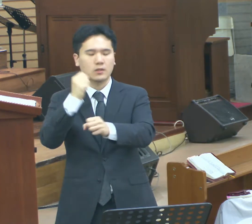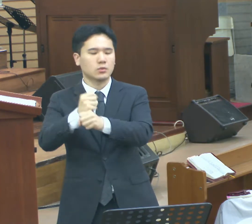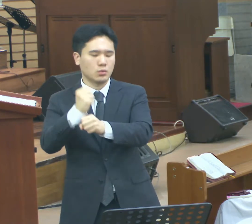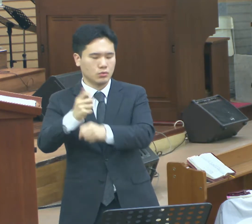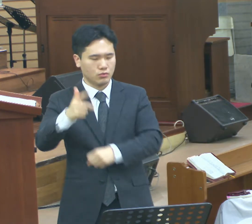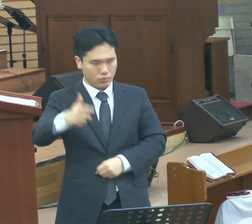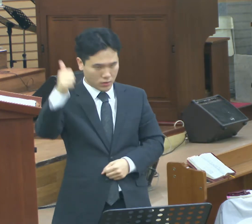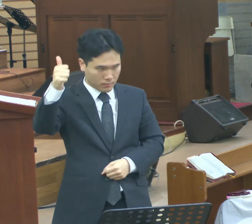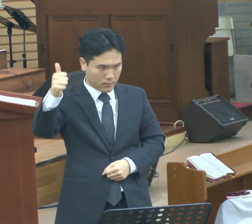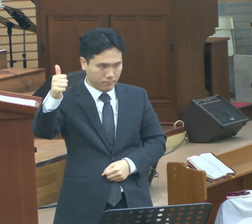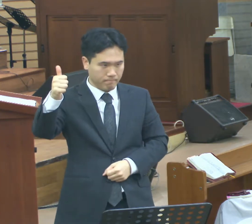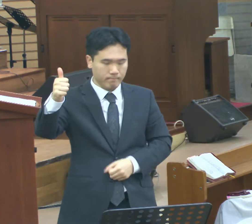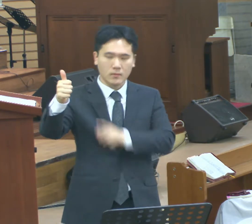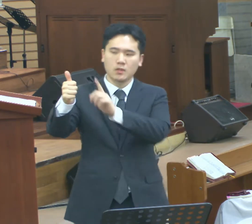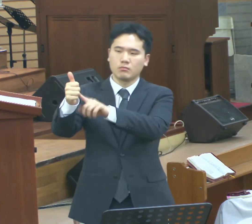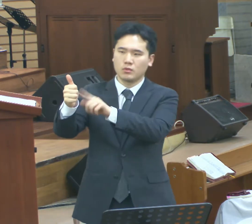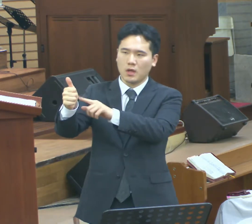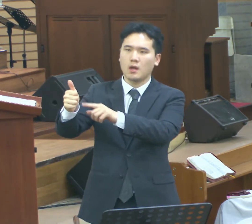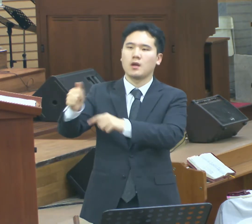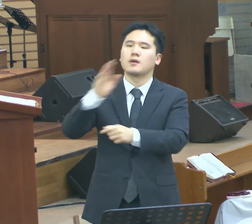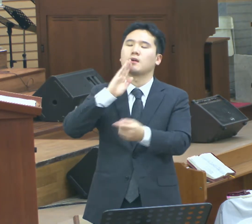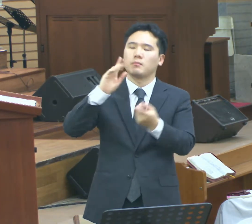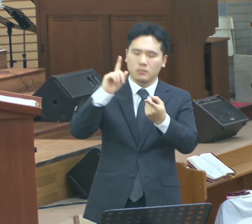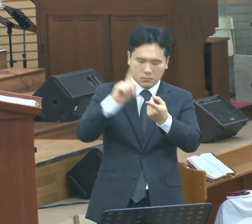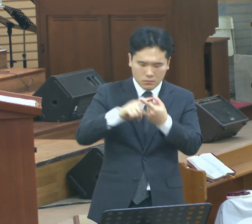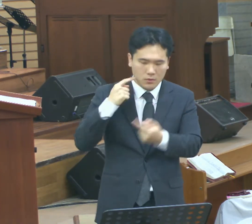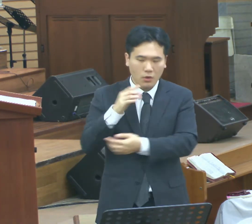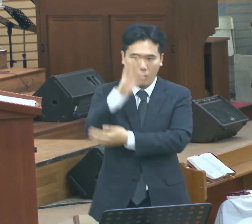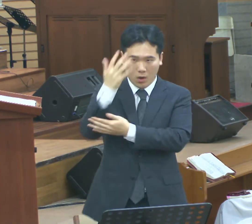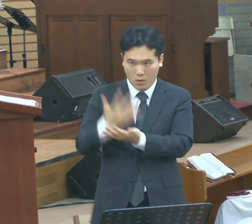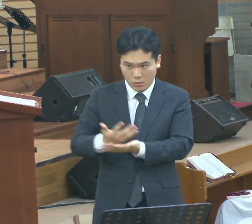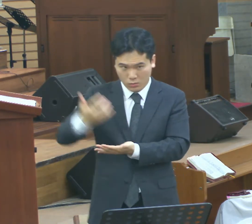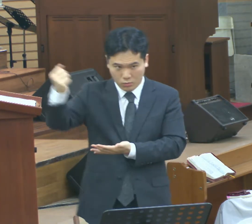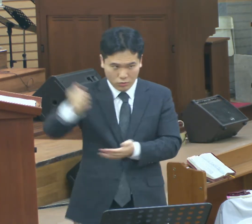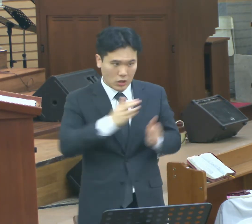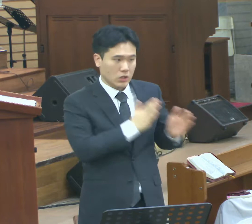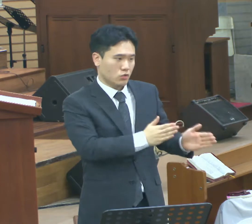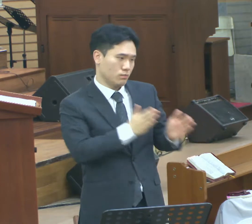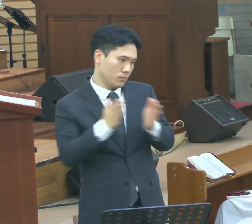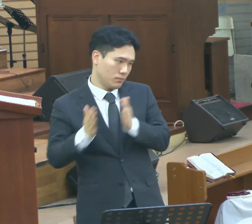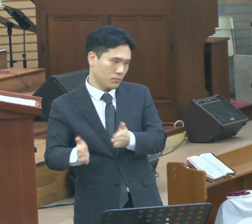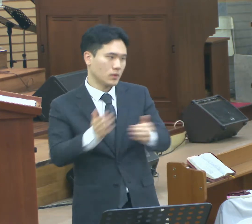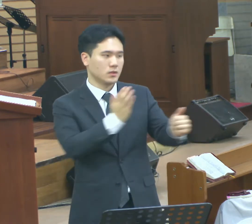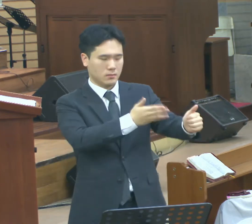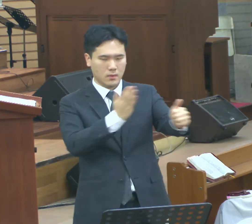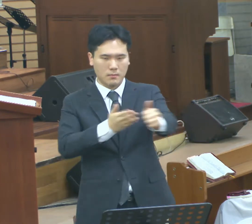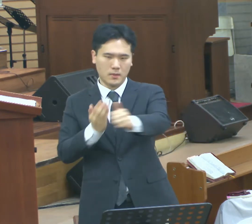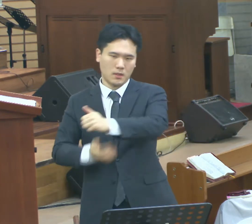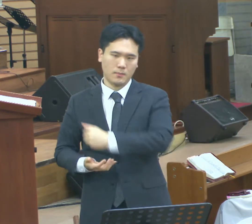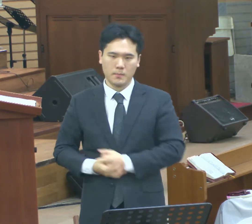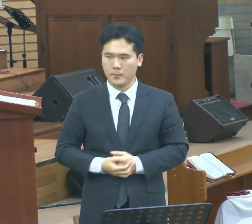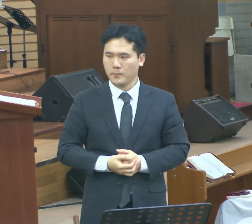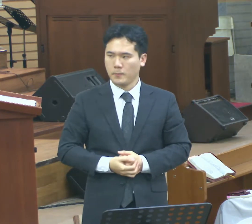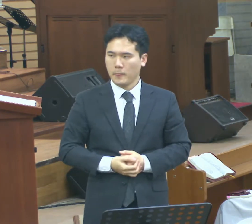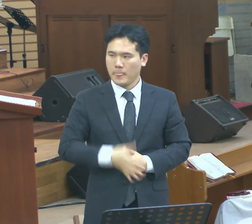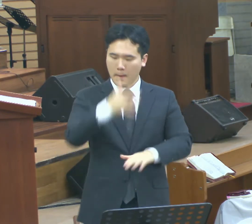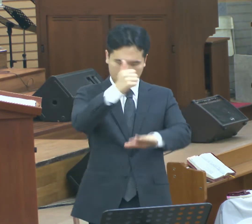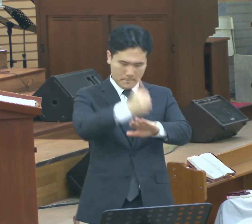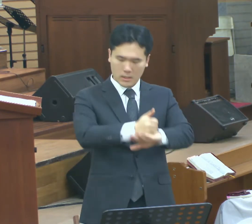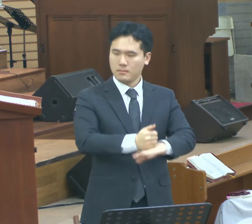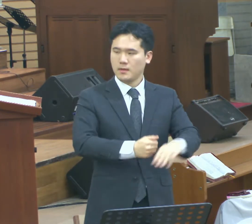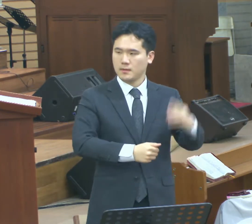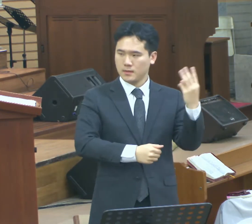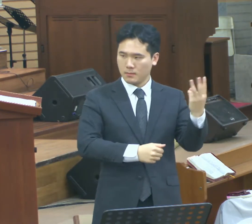합당한 영광을 올려드리도록 준비하는 믿음의 식구들이 되시기를 바랍니다. 마지막 세 번째